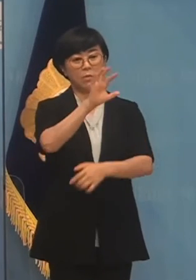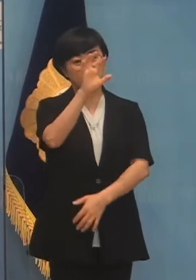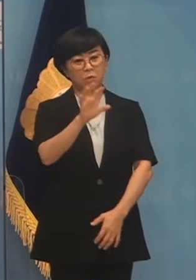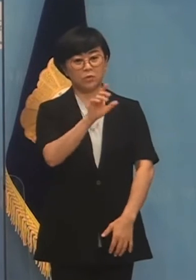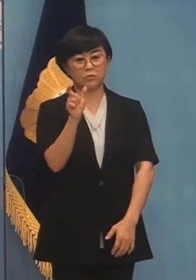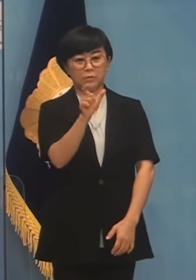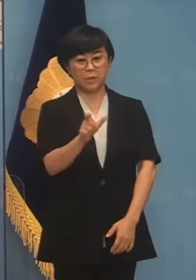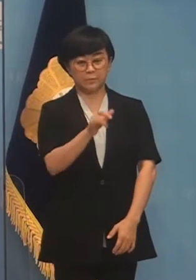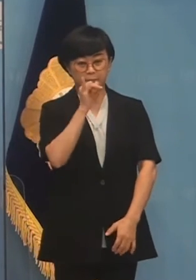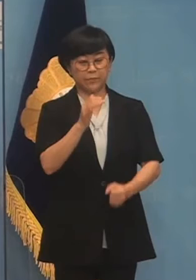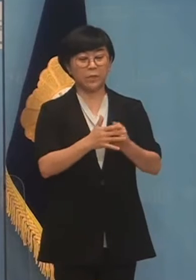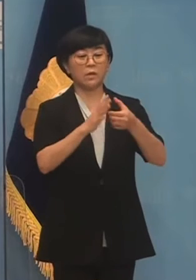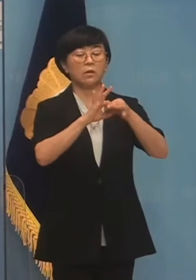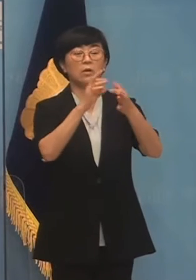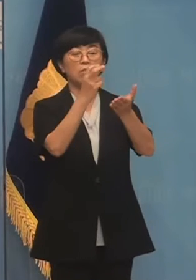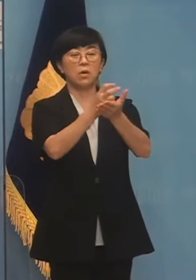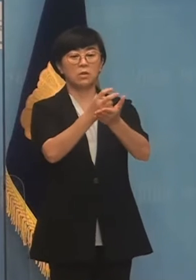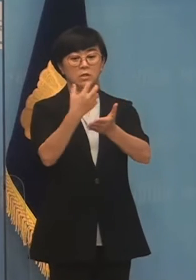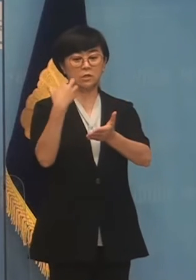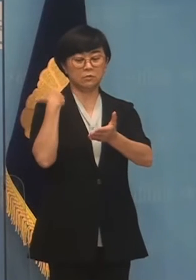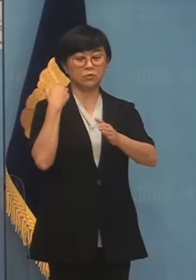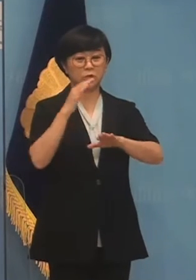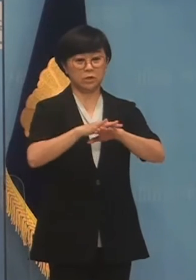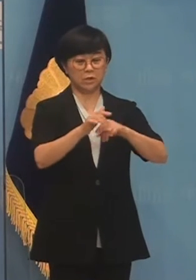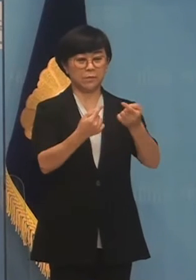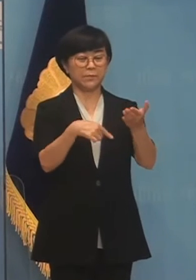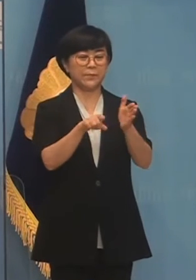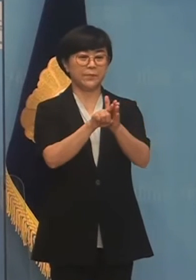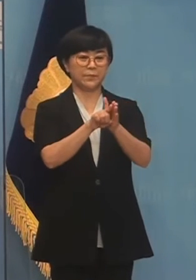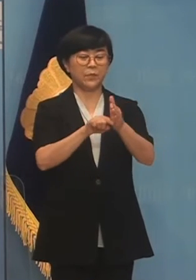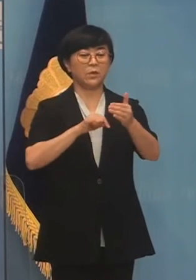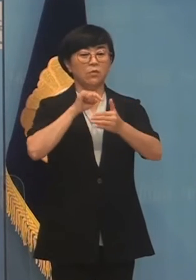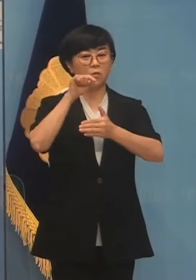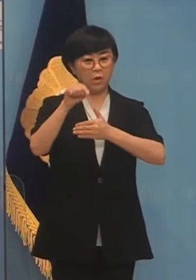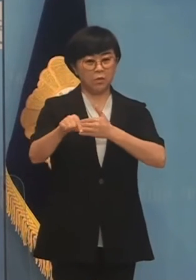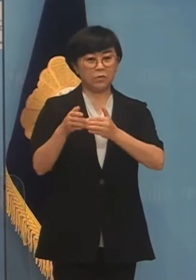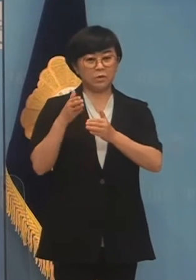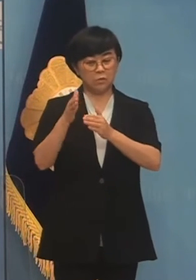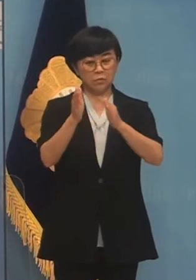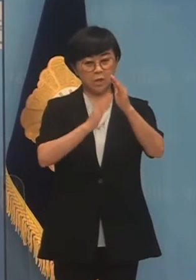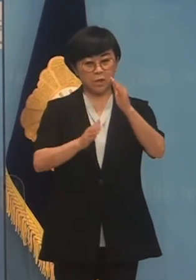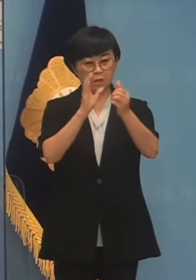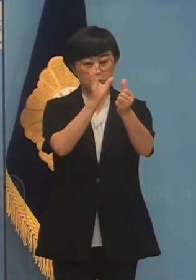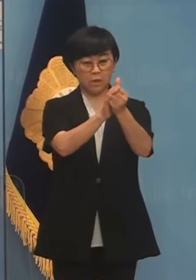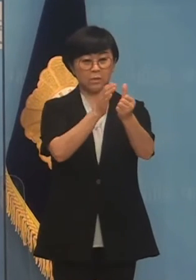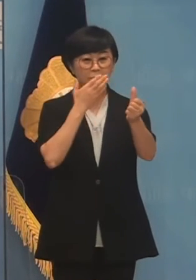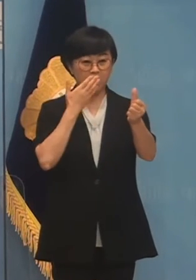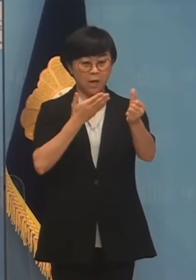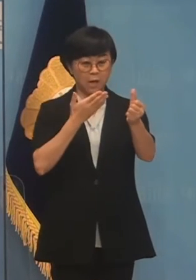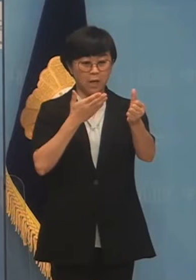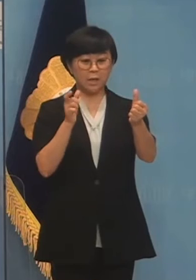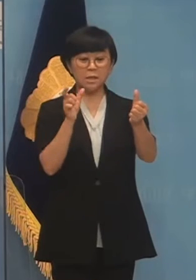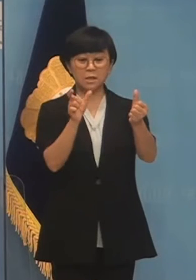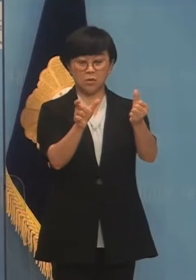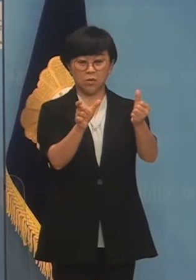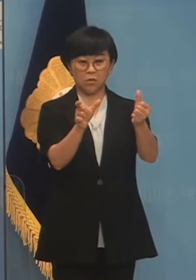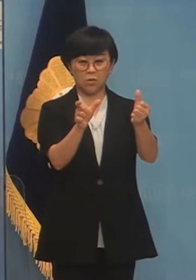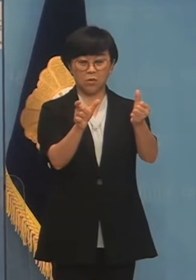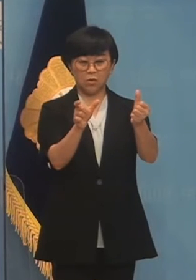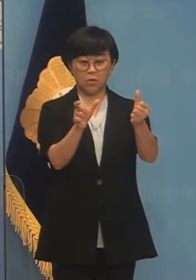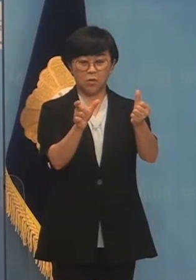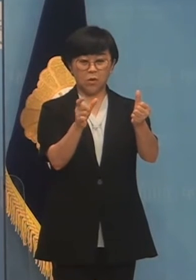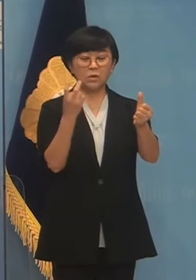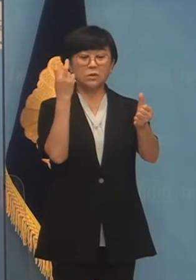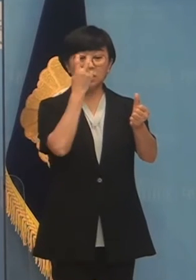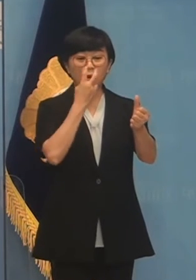반복됩니다. 관계법령에 따른 의무이행에 관한 점검을 외부 전문기관에 위탁할 수 있다라고 적시되어